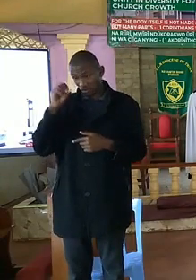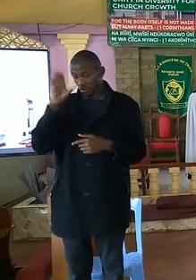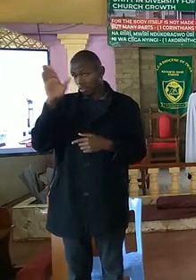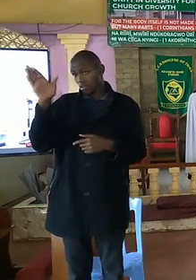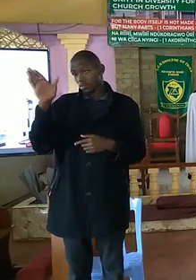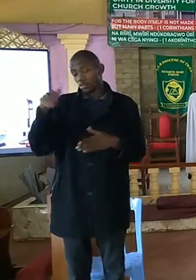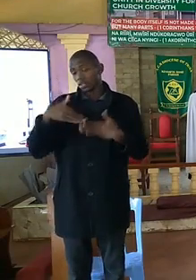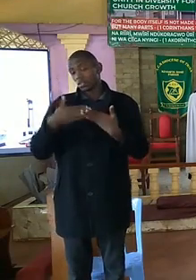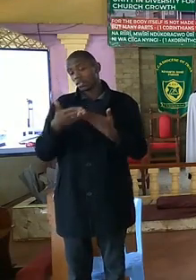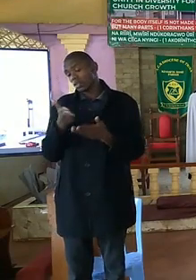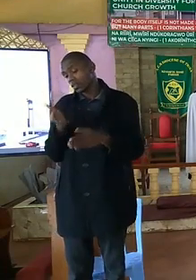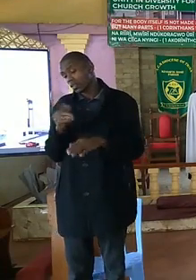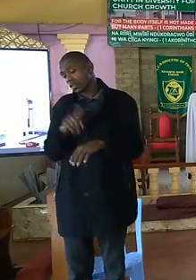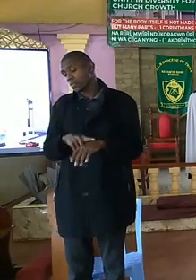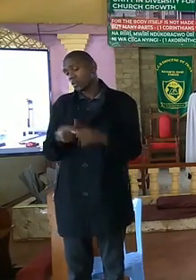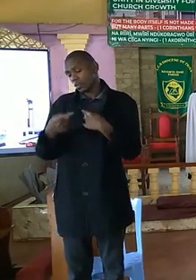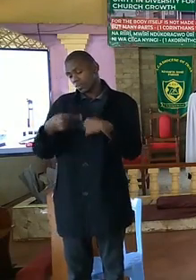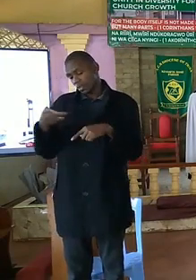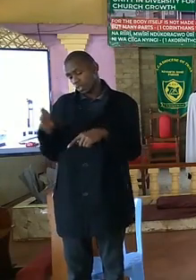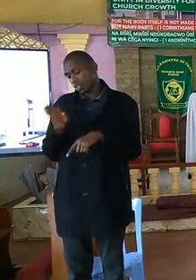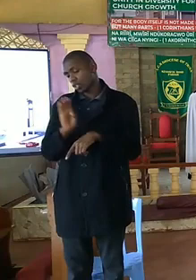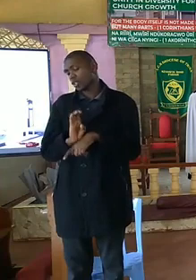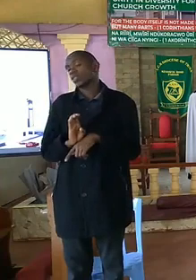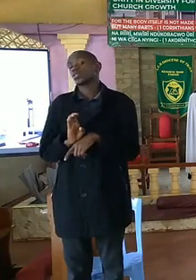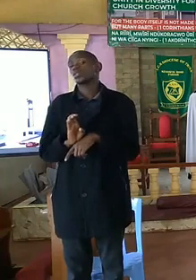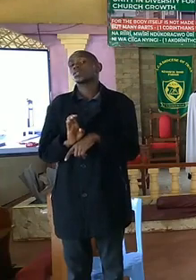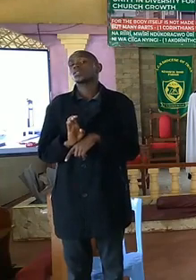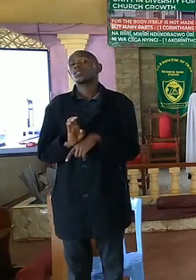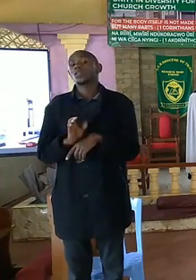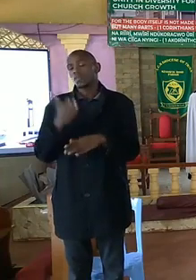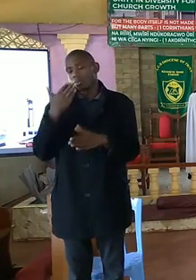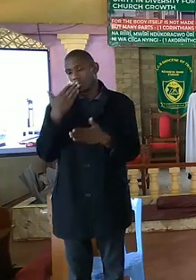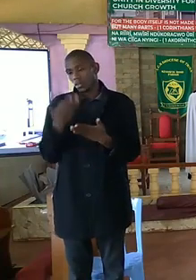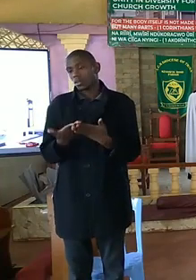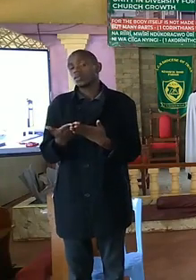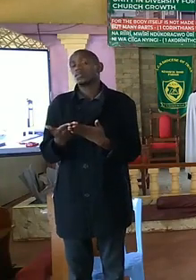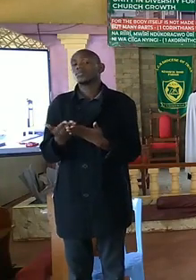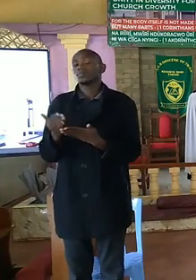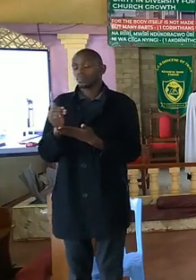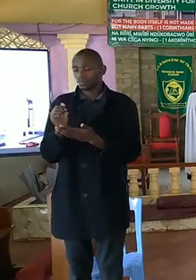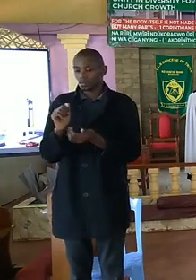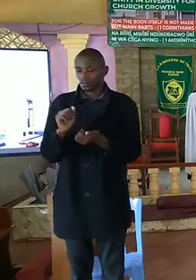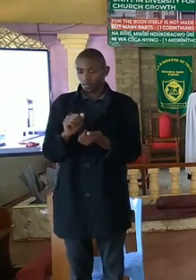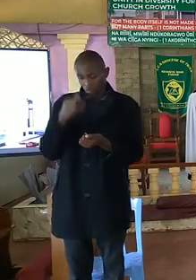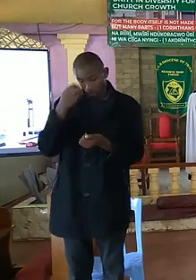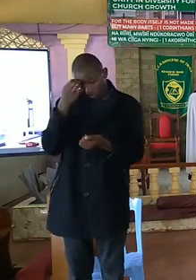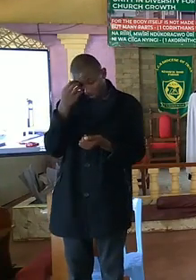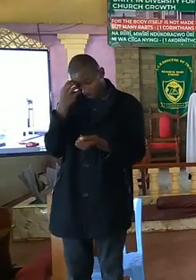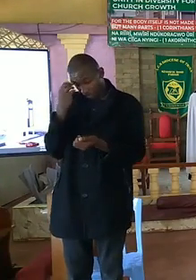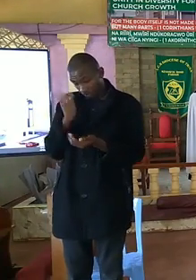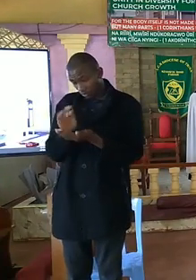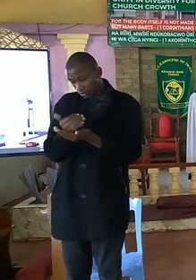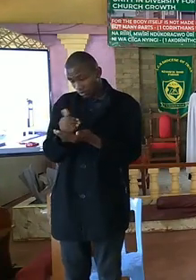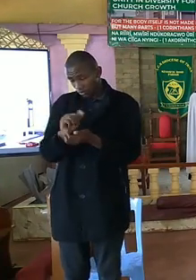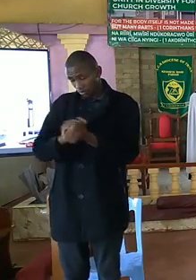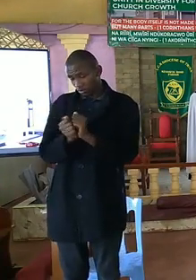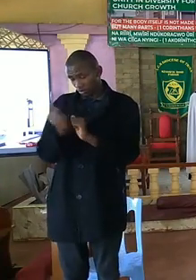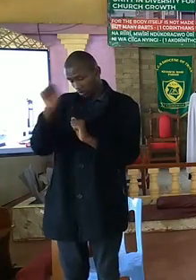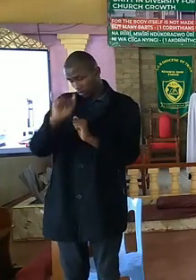utuhete mweke nigetha tuke nyumba-ini yaku na tuhote gucokeria gicunji kia iria mwathani uturathimite nacio